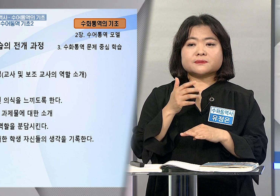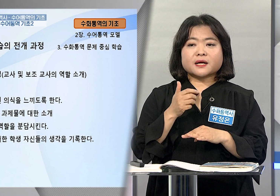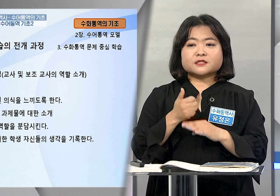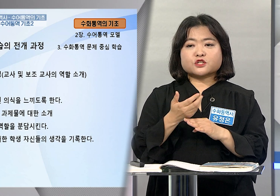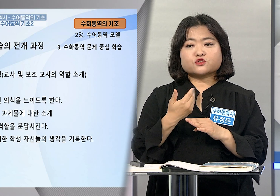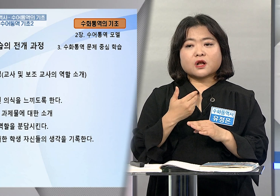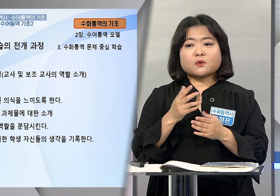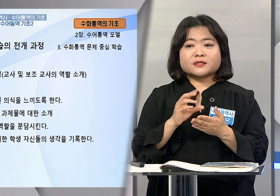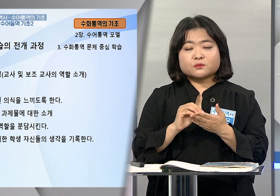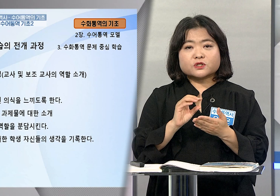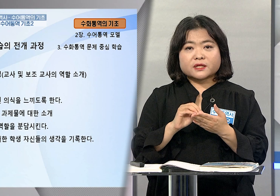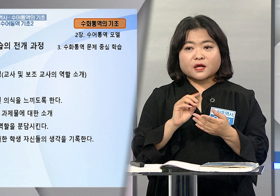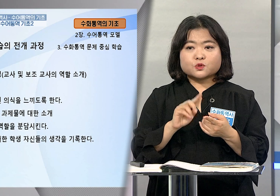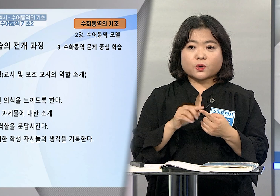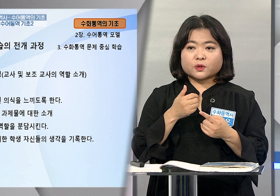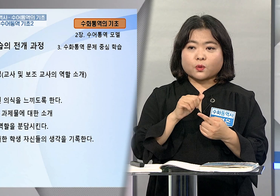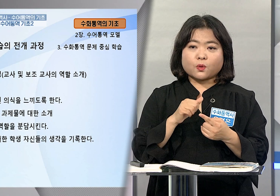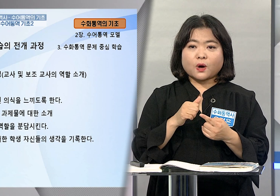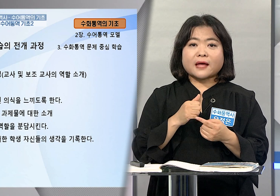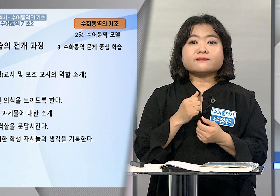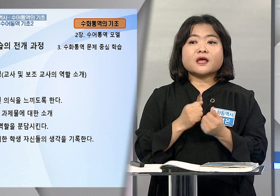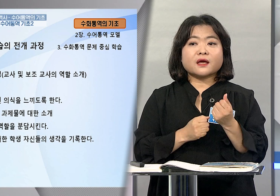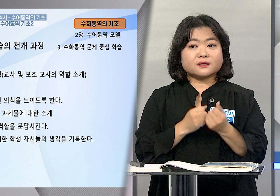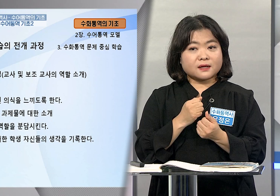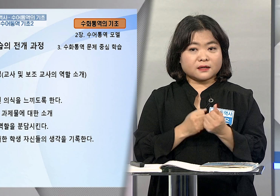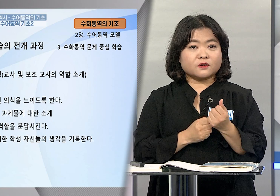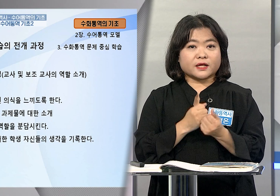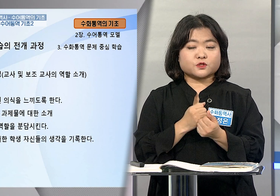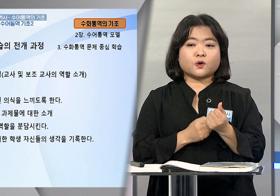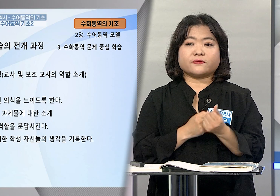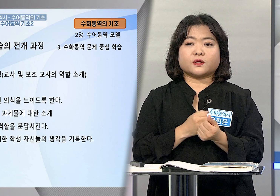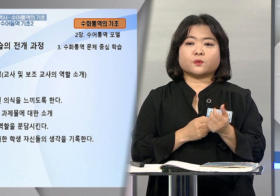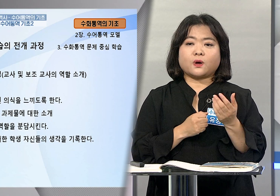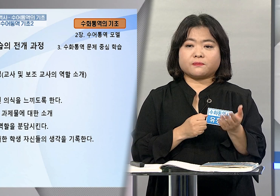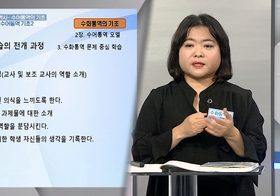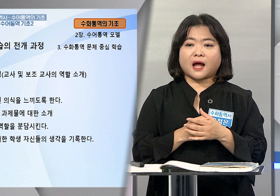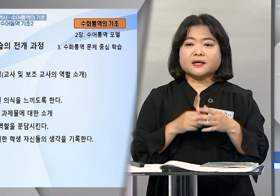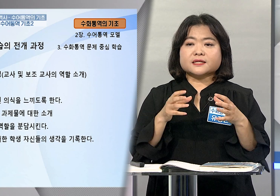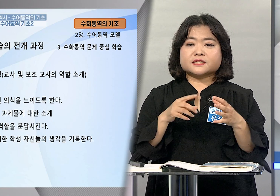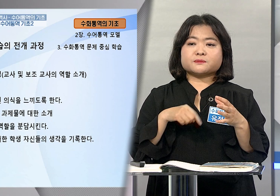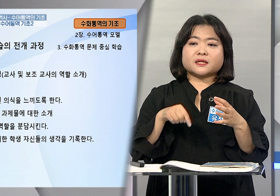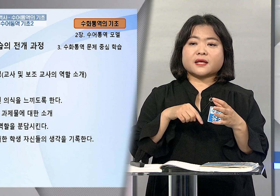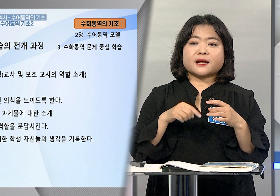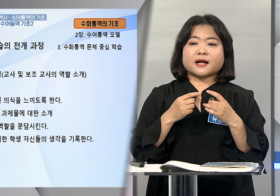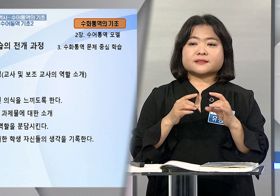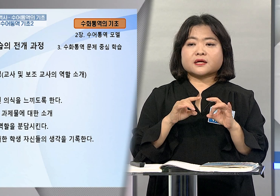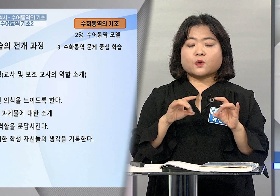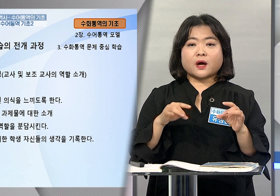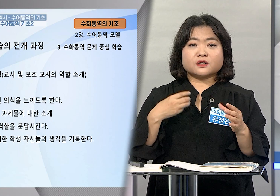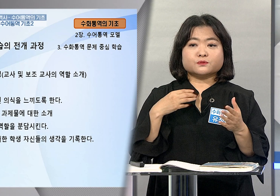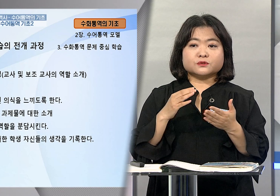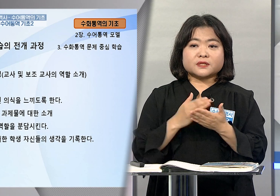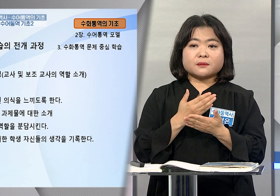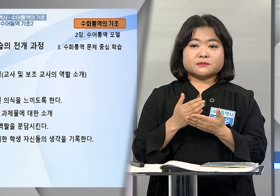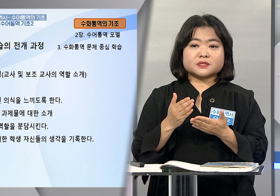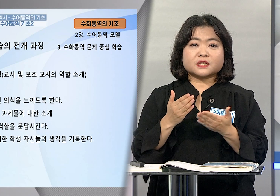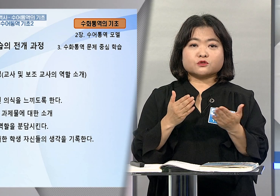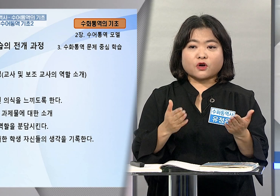마지막에 제출할 과제물에 대한 소개도 안내를 하는 거겠죠. 안내도 합니다. 집단 내에 각자의 역할을